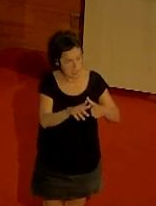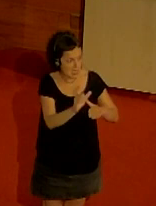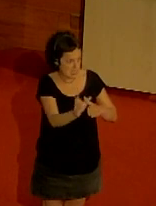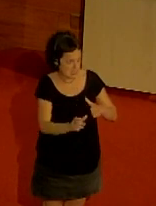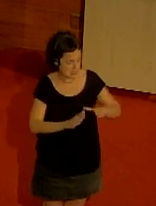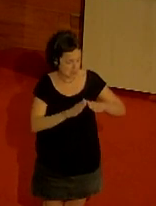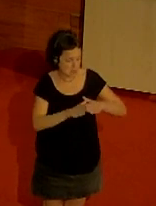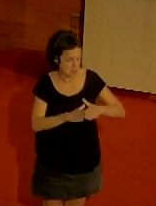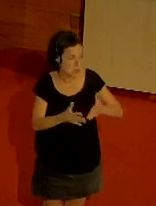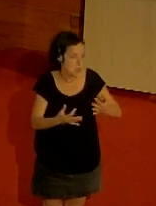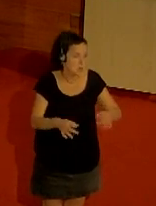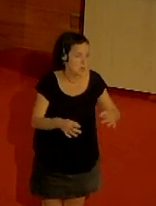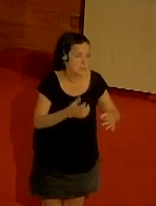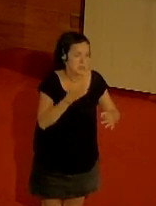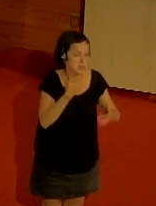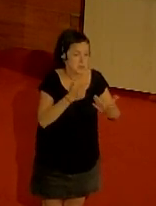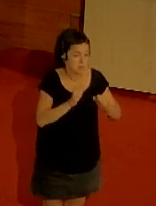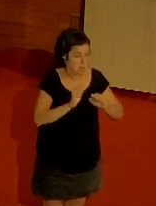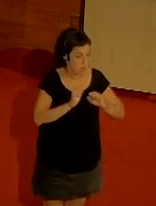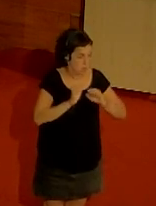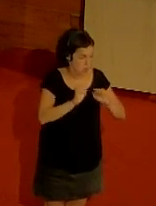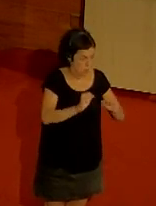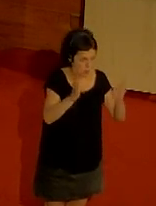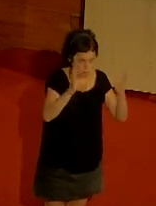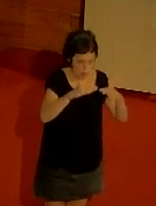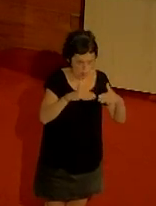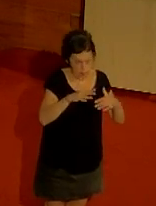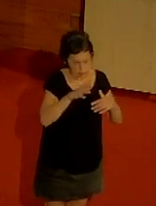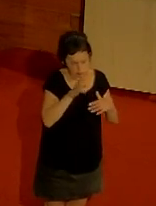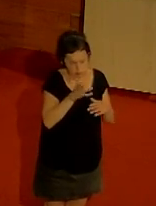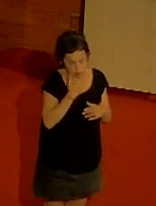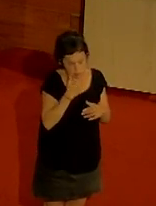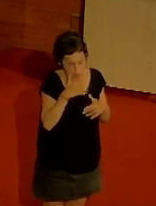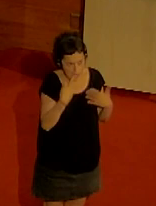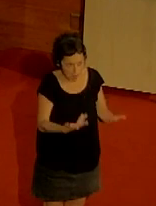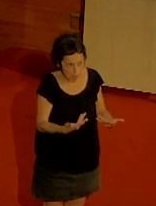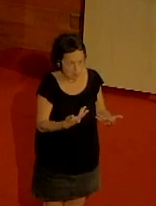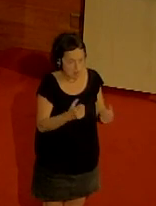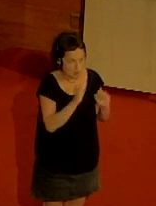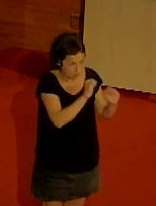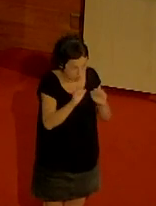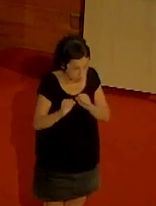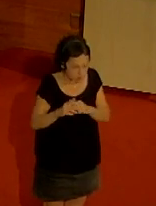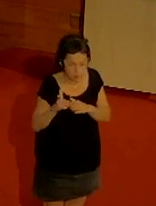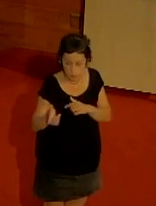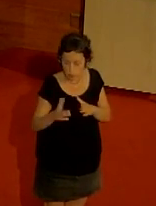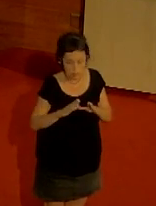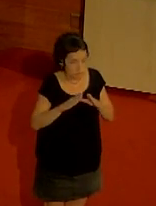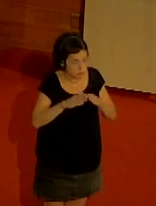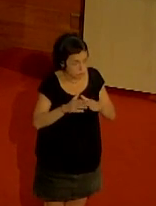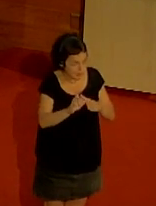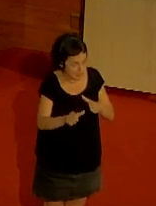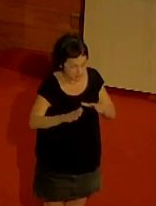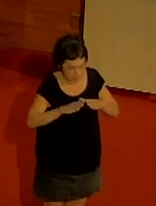si no hay bloqueo, como ahora, que hay diferentes bloqueos, pues van hacia Sicilia.